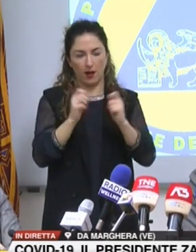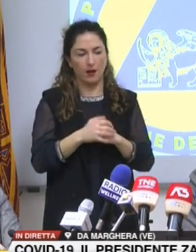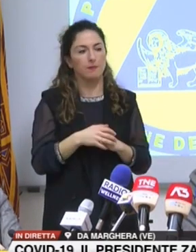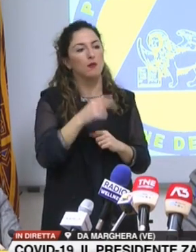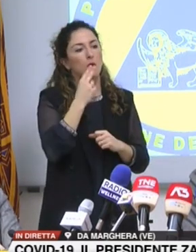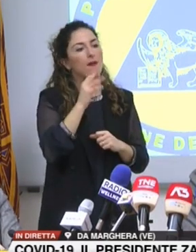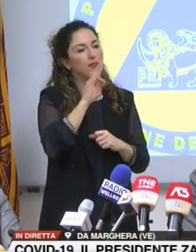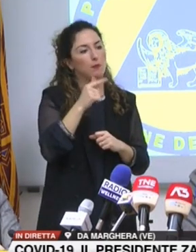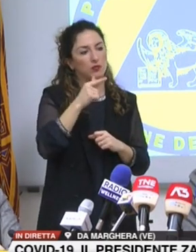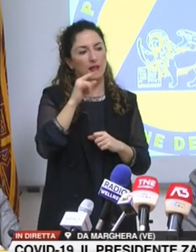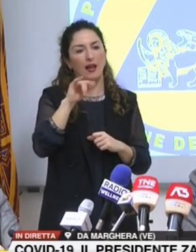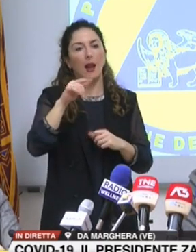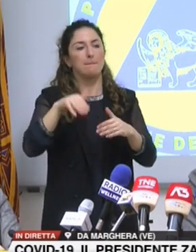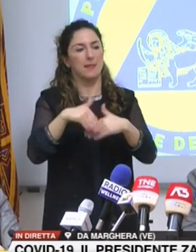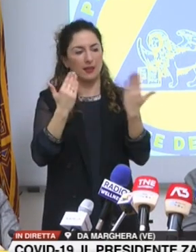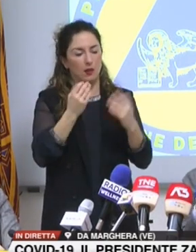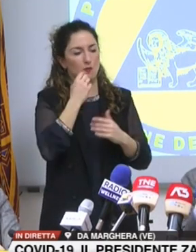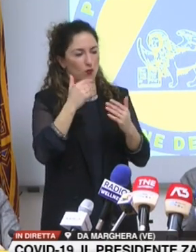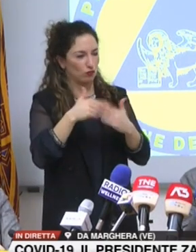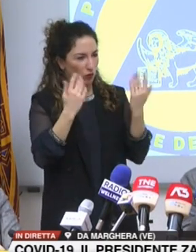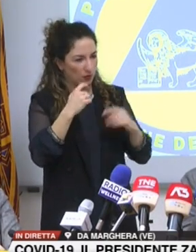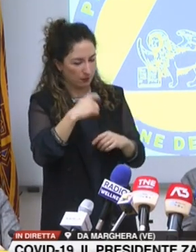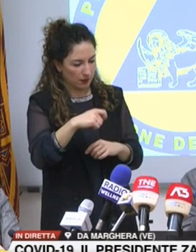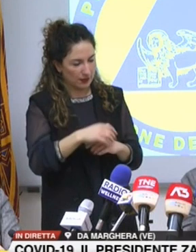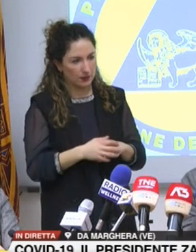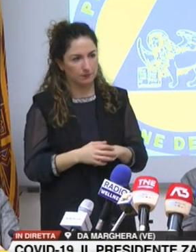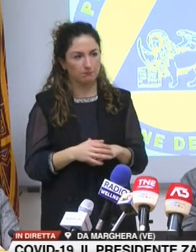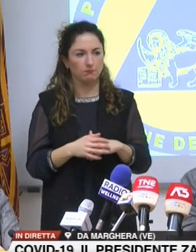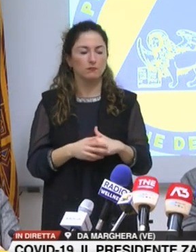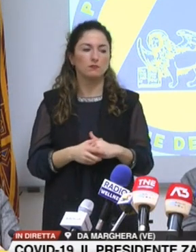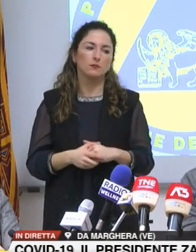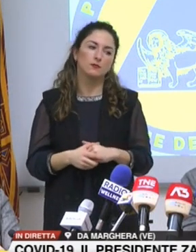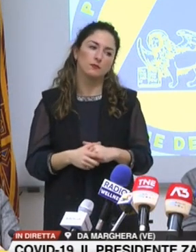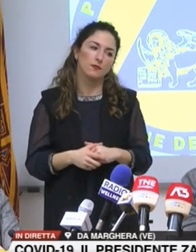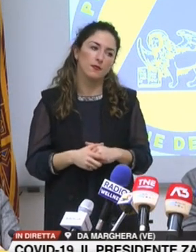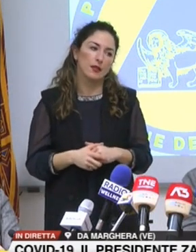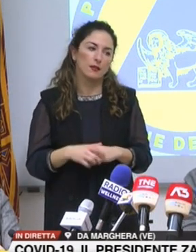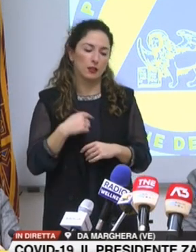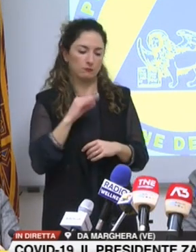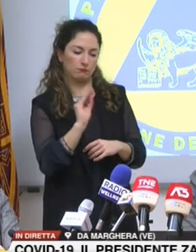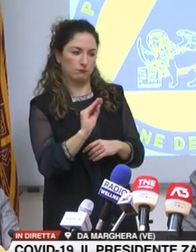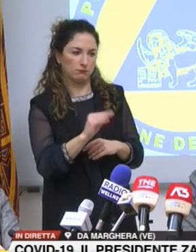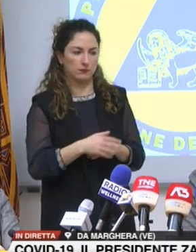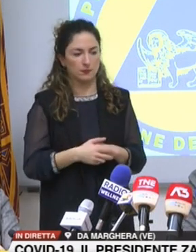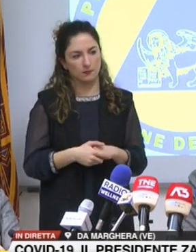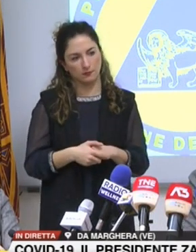Filippo Tosato del Mattino, buongiorno, buongiorno. Presidente. Io ho una domanda da